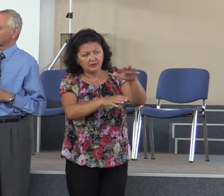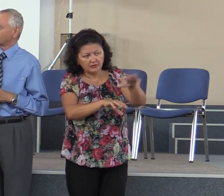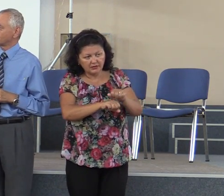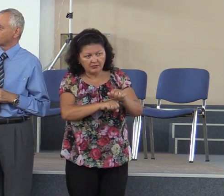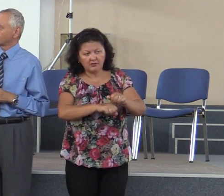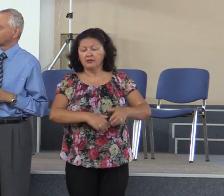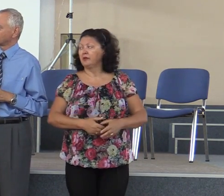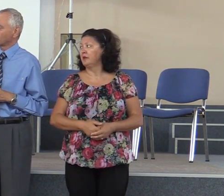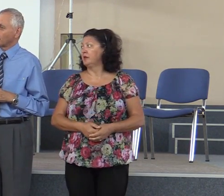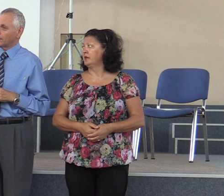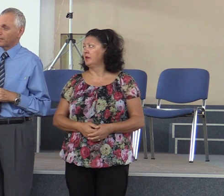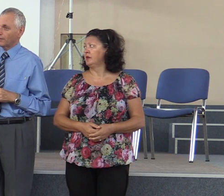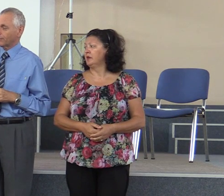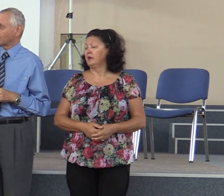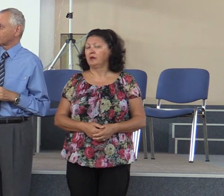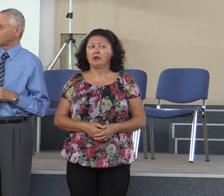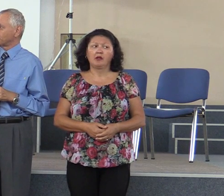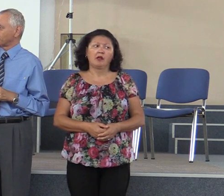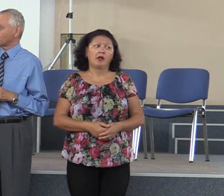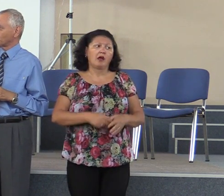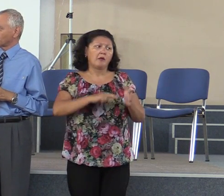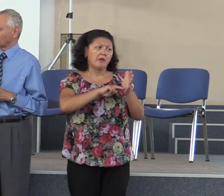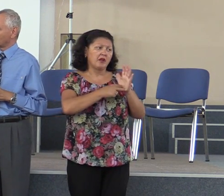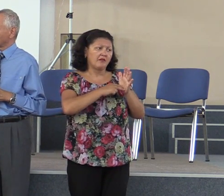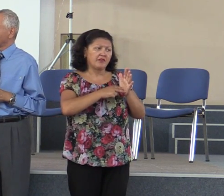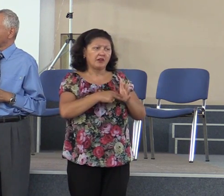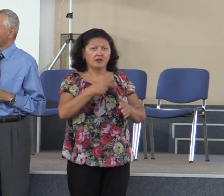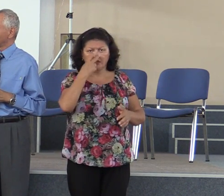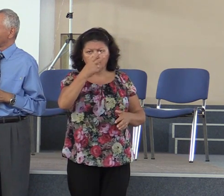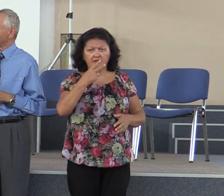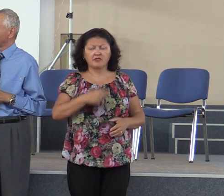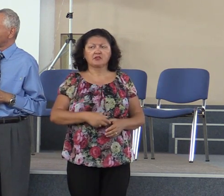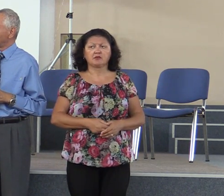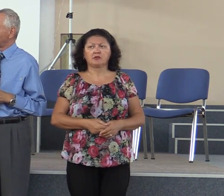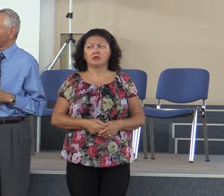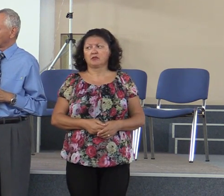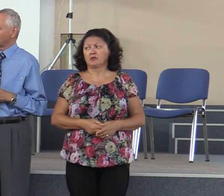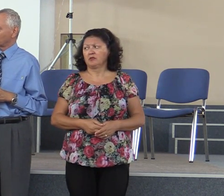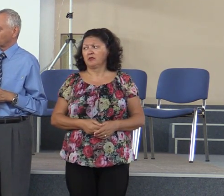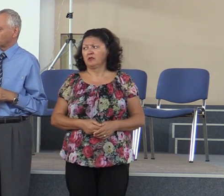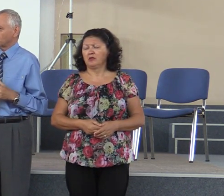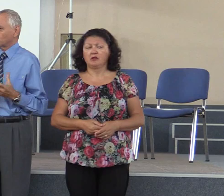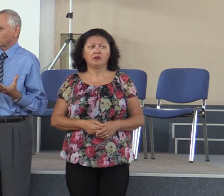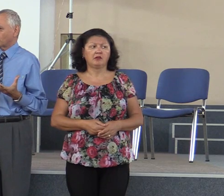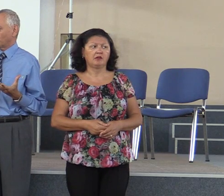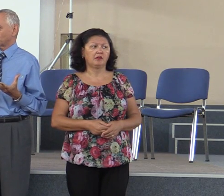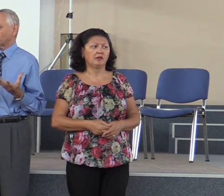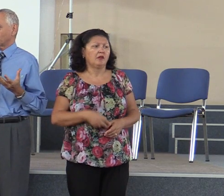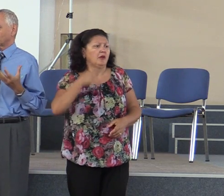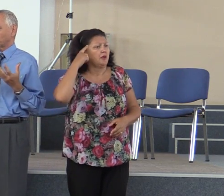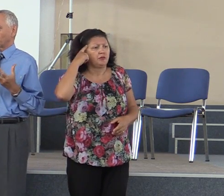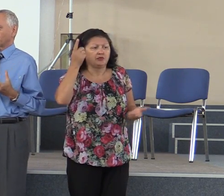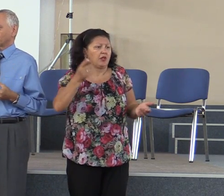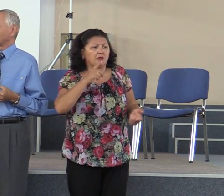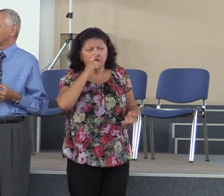afraid to look him in the eye. Mi-era frică să-l privesc în ochi. Because I didn't know what he would say. Pentru că nu știam ce